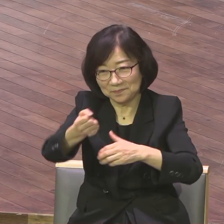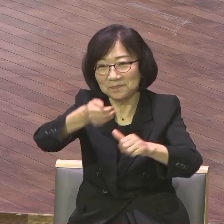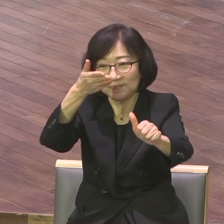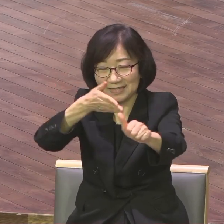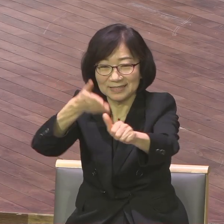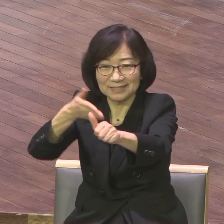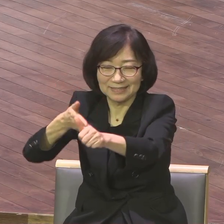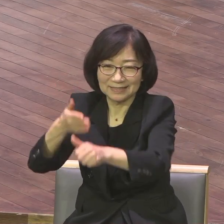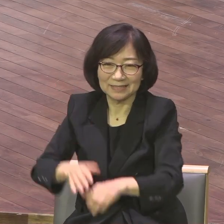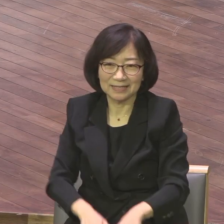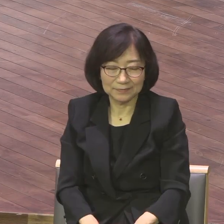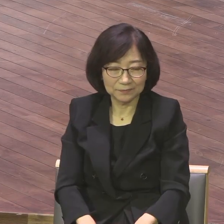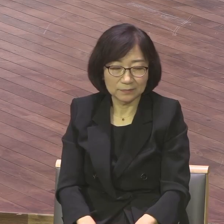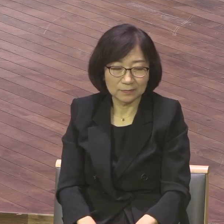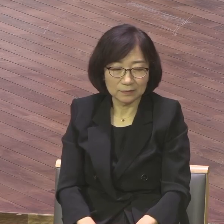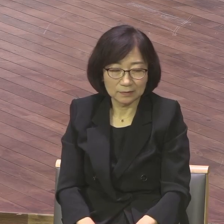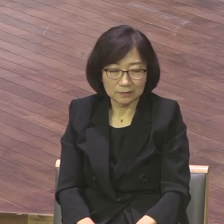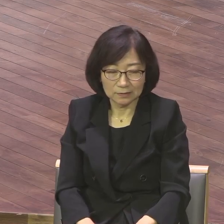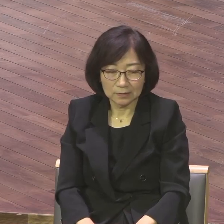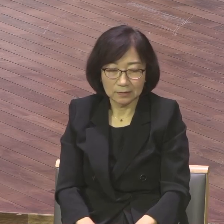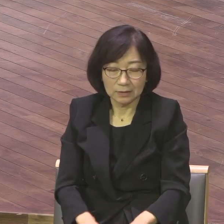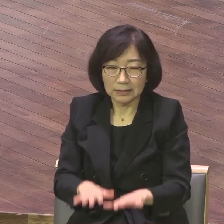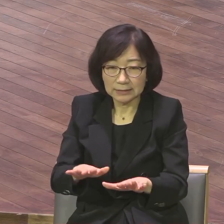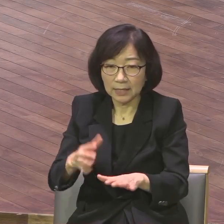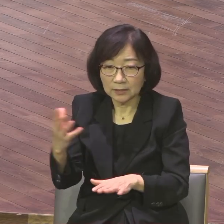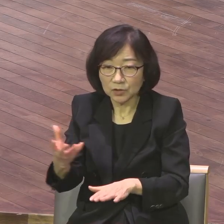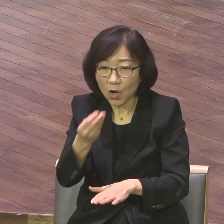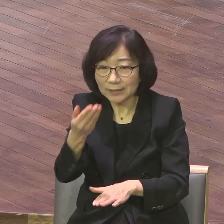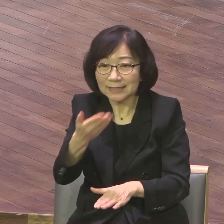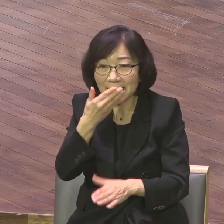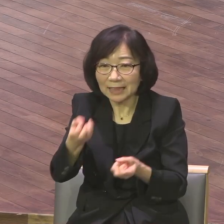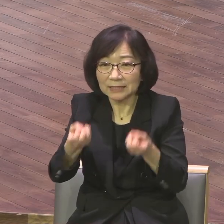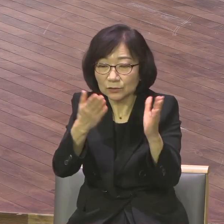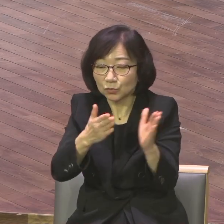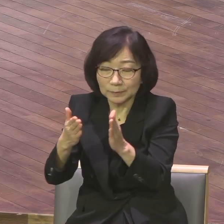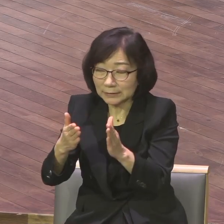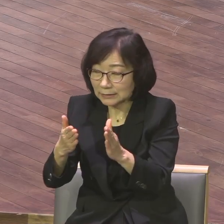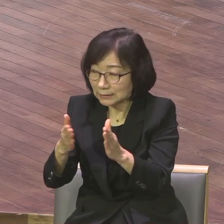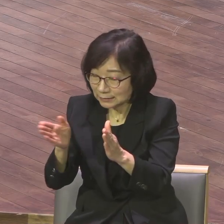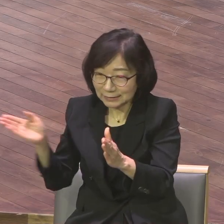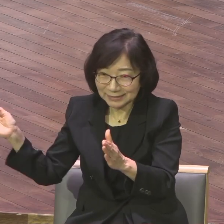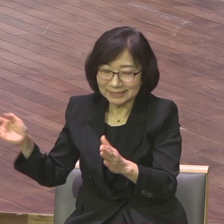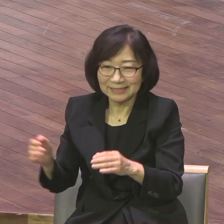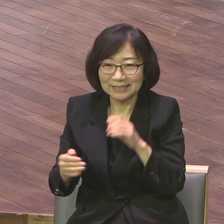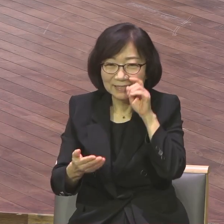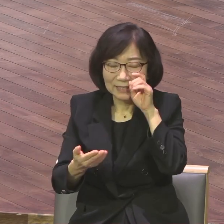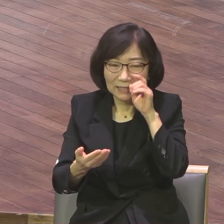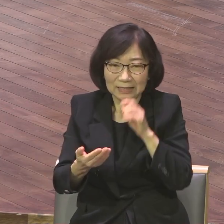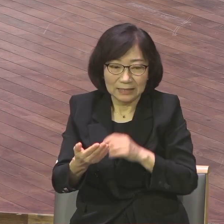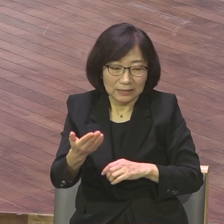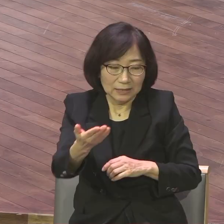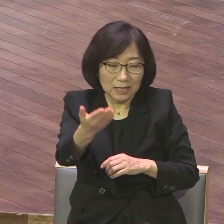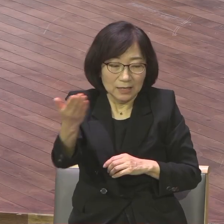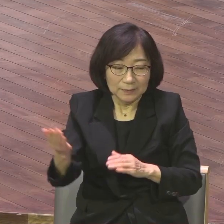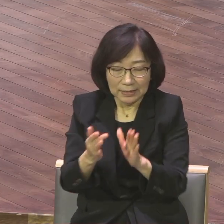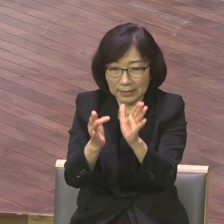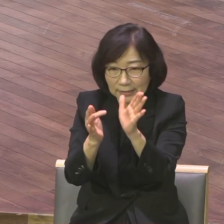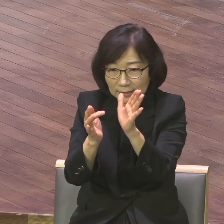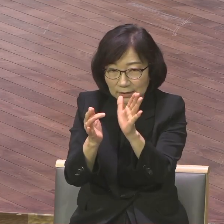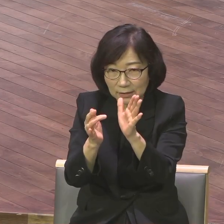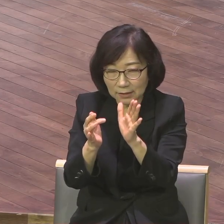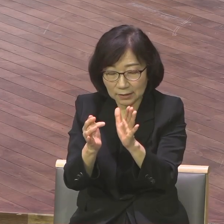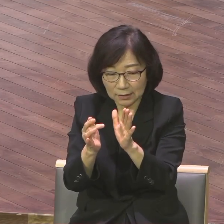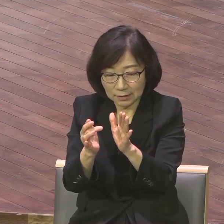이제 말씀을 마무리하고 성찬 집례를 하겠는데 성도님들이 다시 예수 그리스도의 이